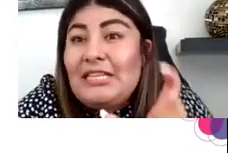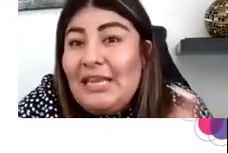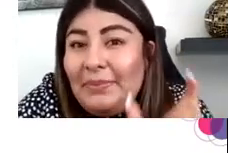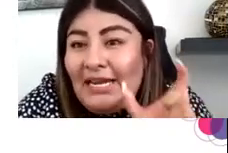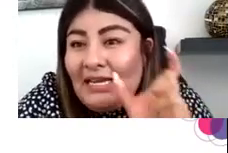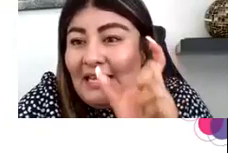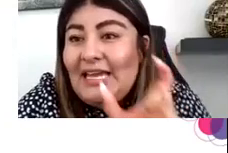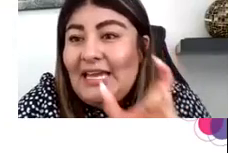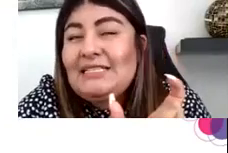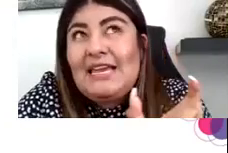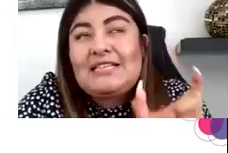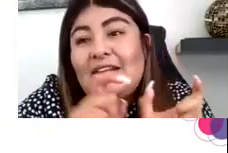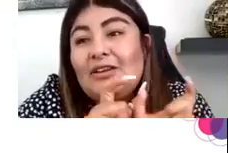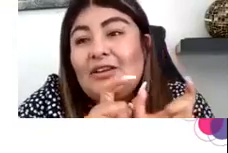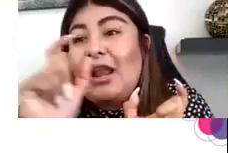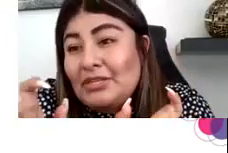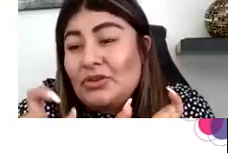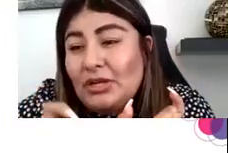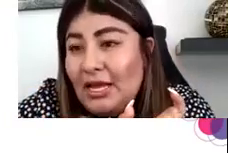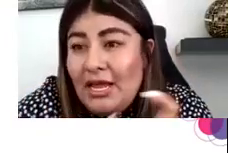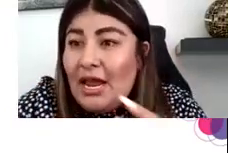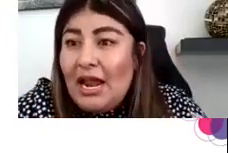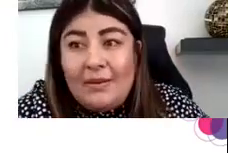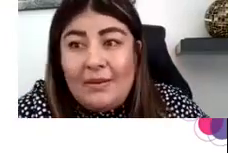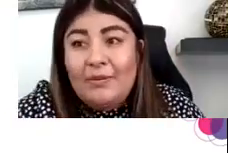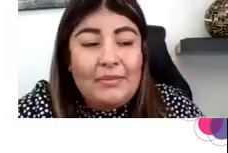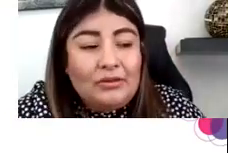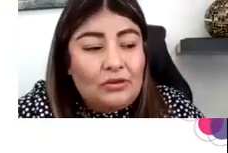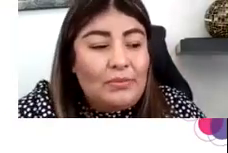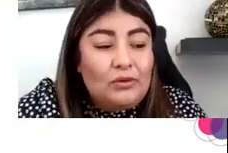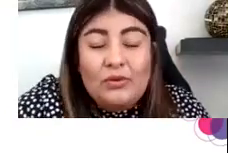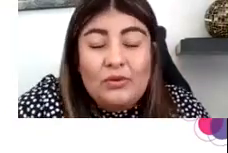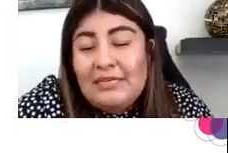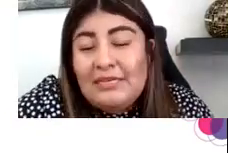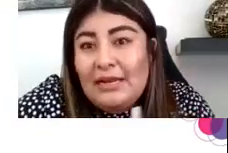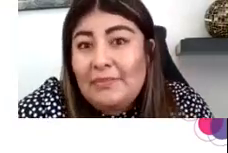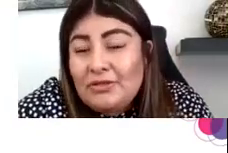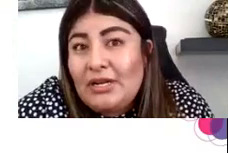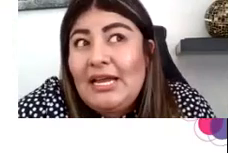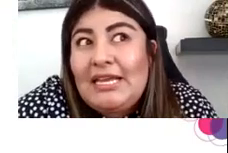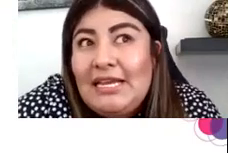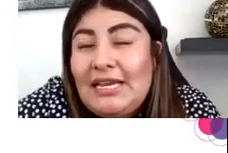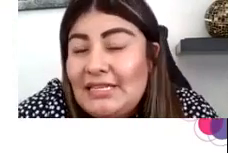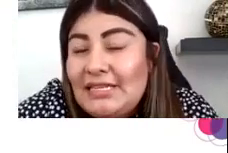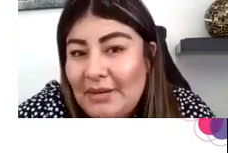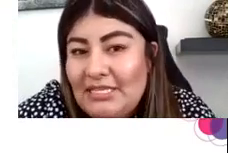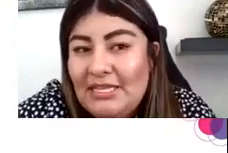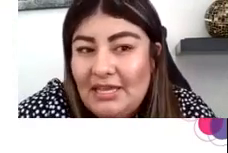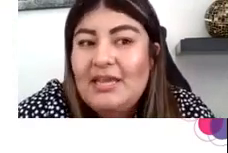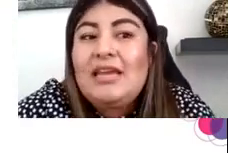siempre es externo a la persona. A lo mejor va a cambiar todo, pero nunca se va a ver la persona que está en la discapacidad.